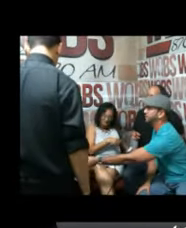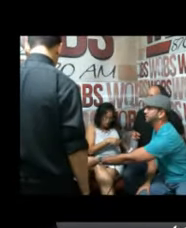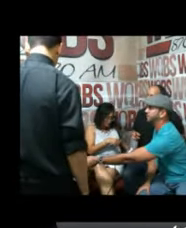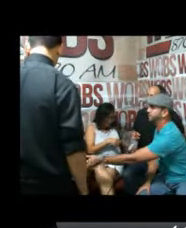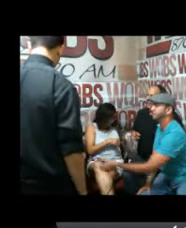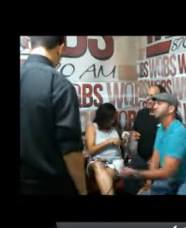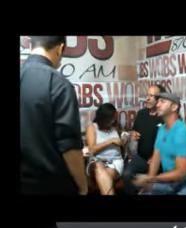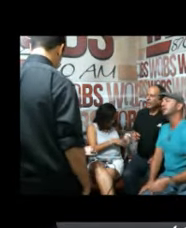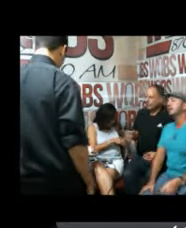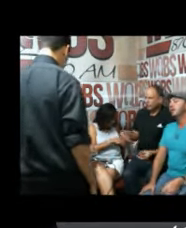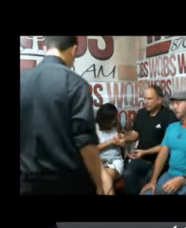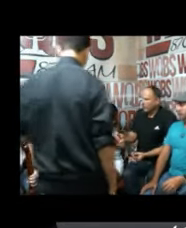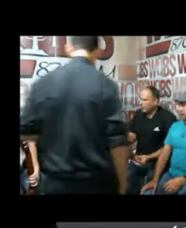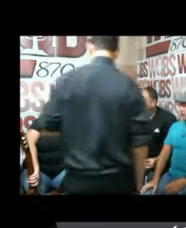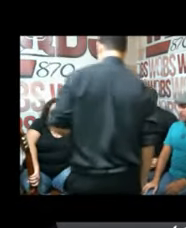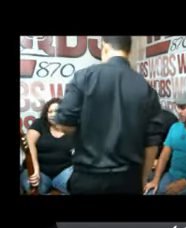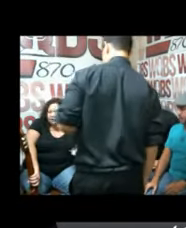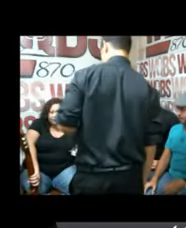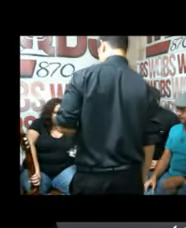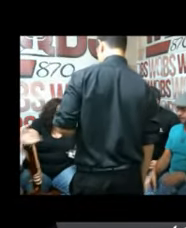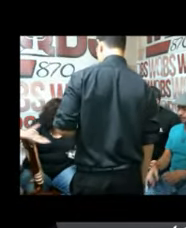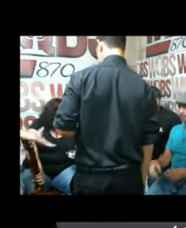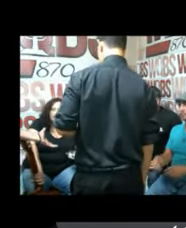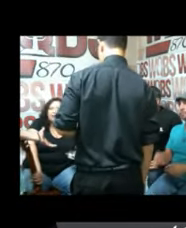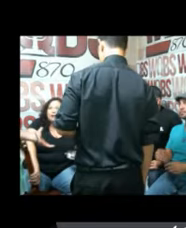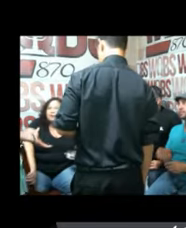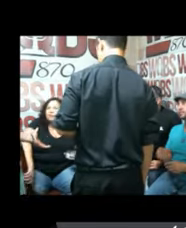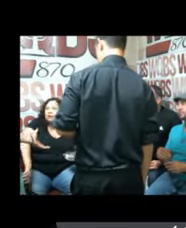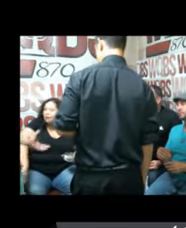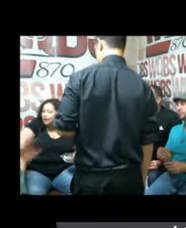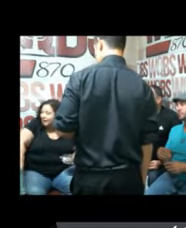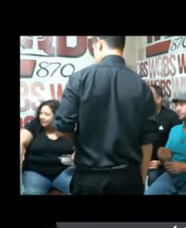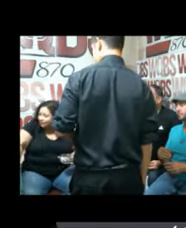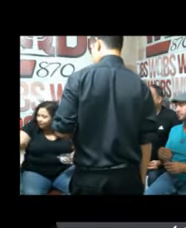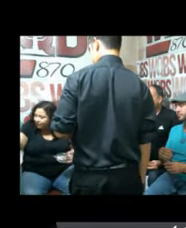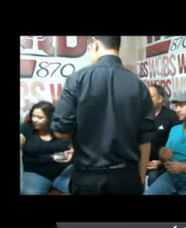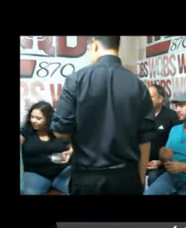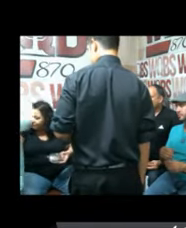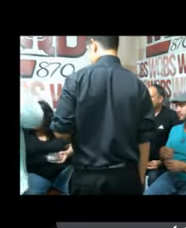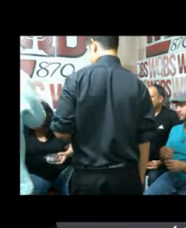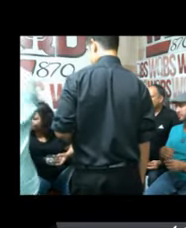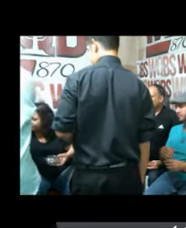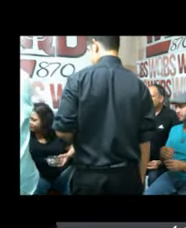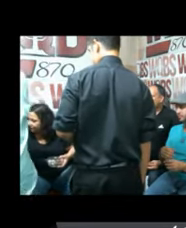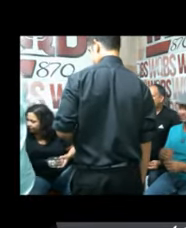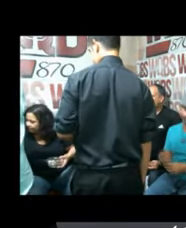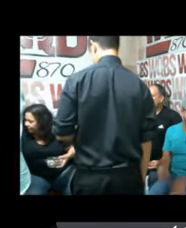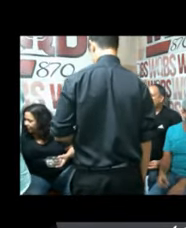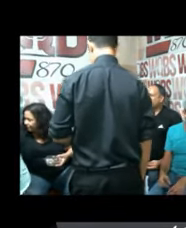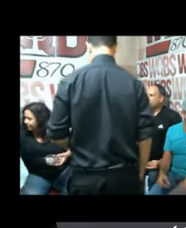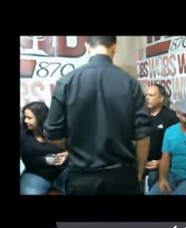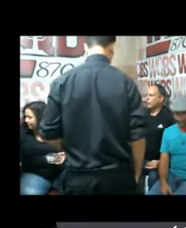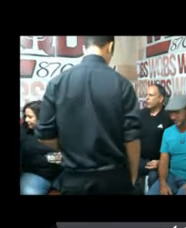emparedados, pizzas y, por supuesto, café para acompañar tu paladar. Puedes hacer la orden de tu delicia favorita llamando